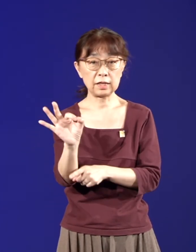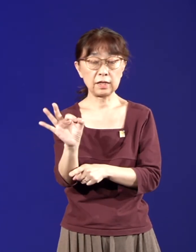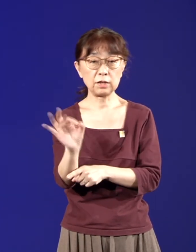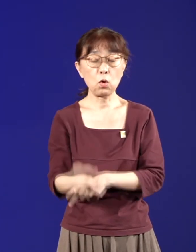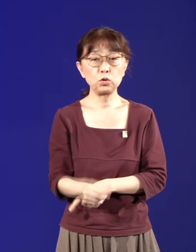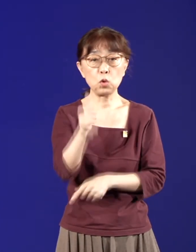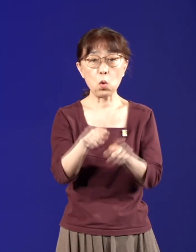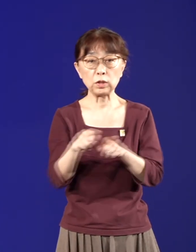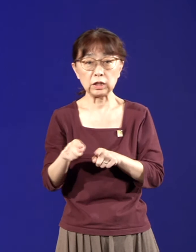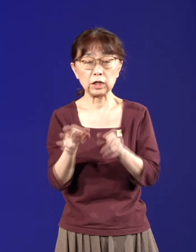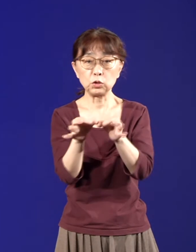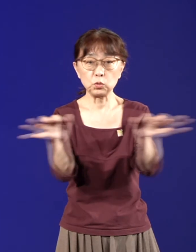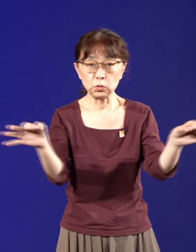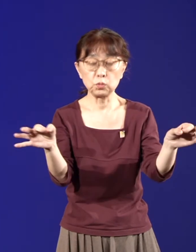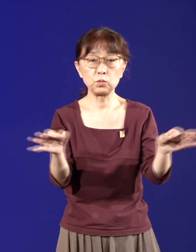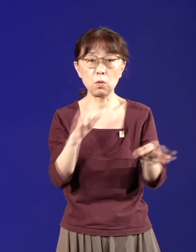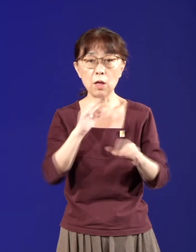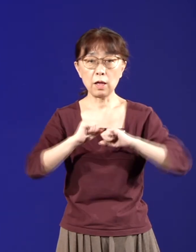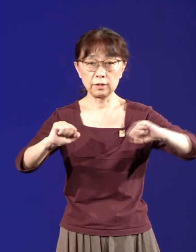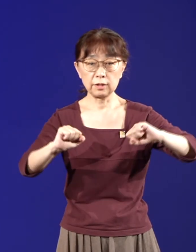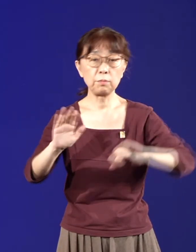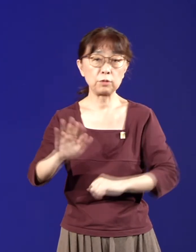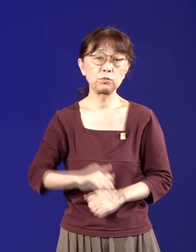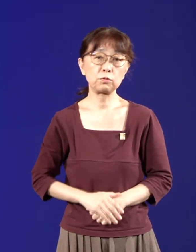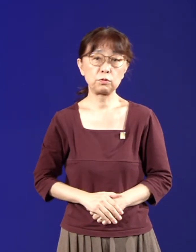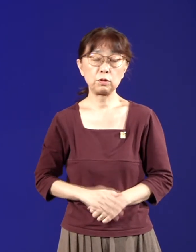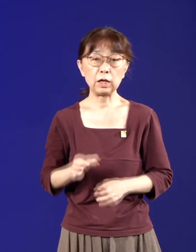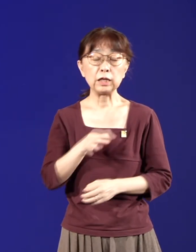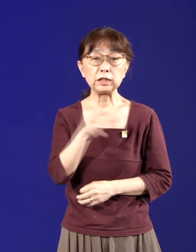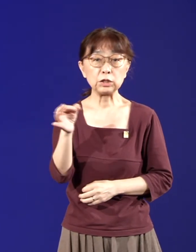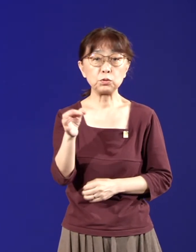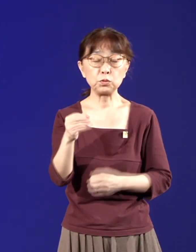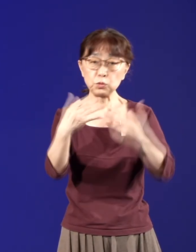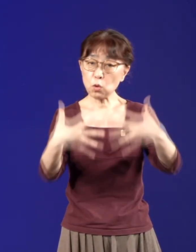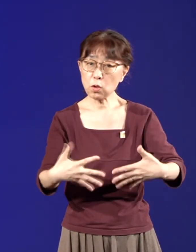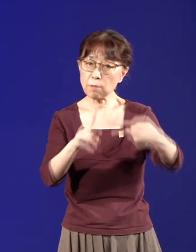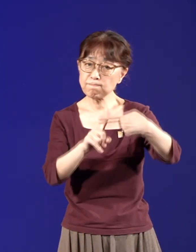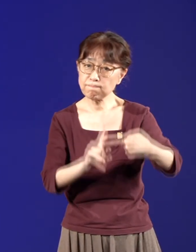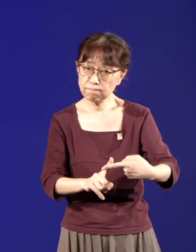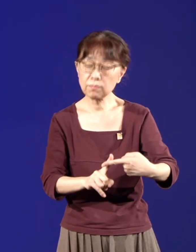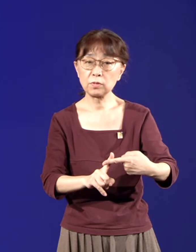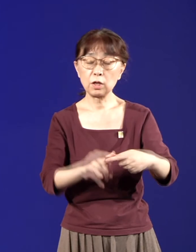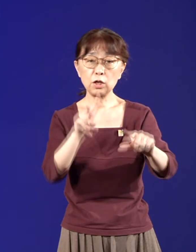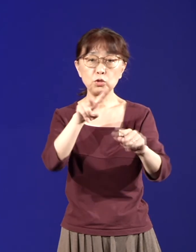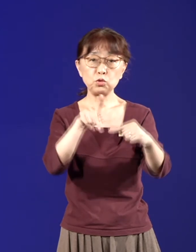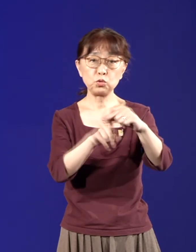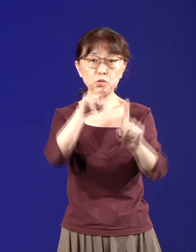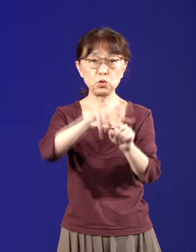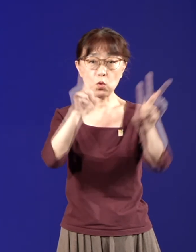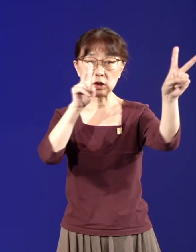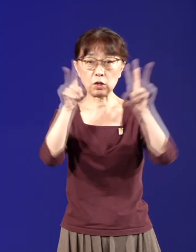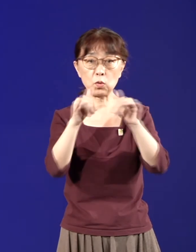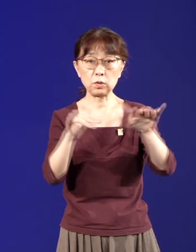付を開始をすることといたしました。支給要件に該当する中小企業者に対しまして